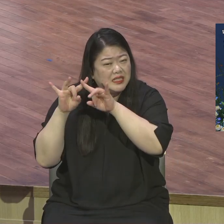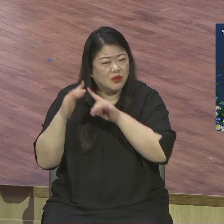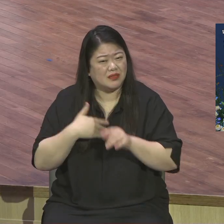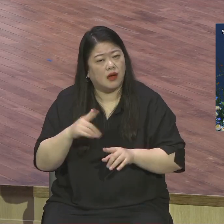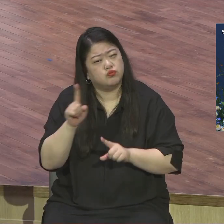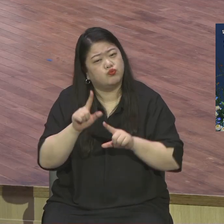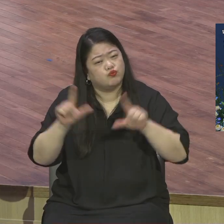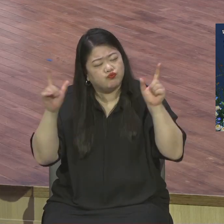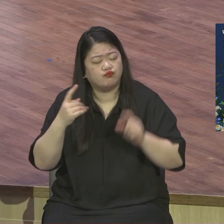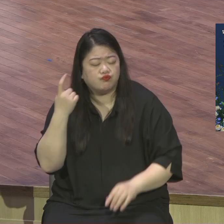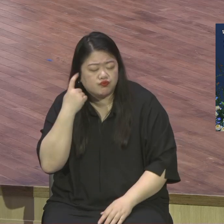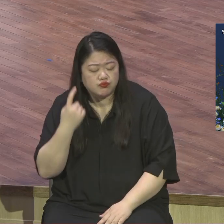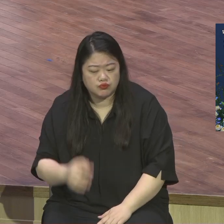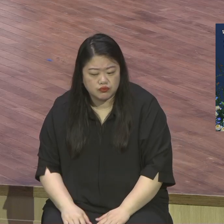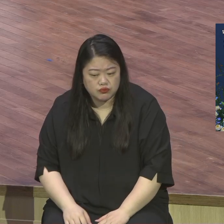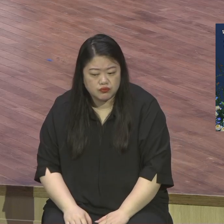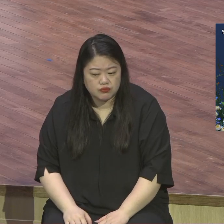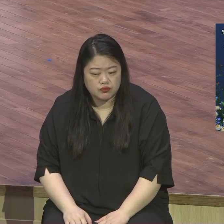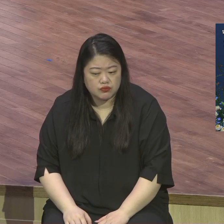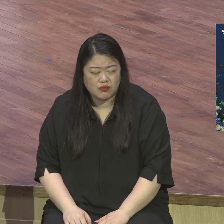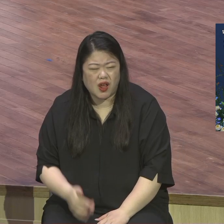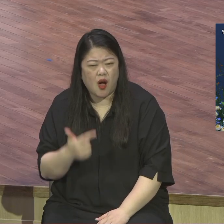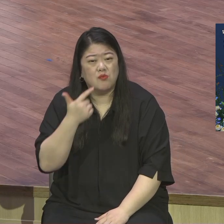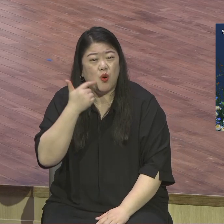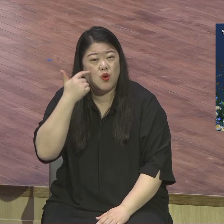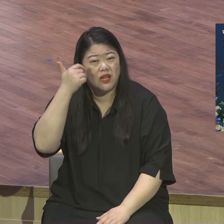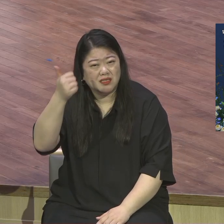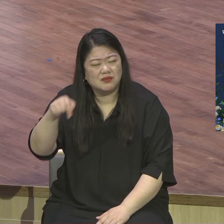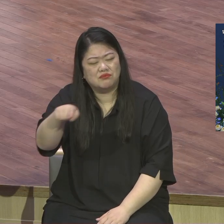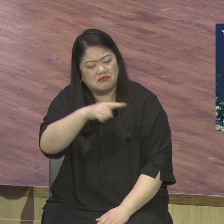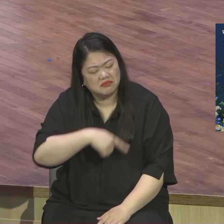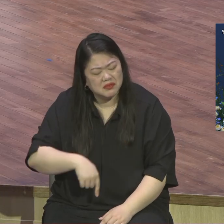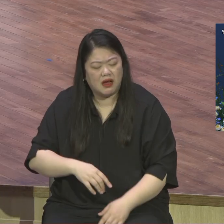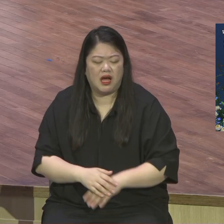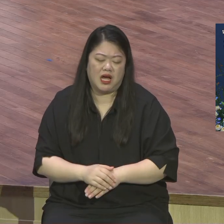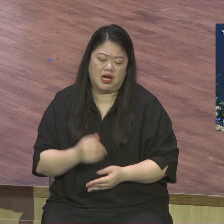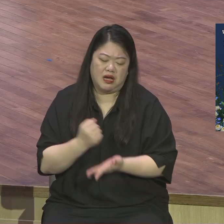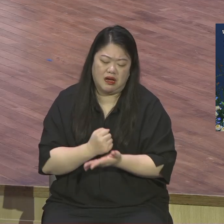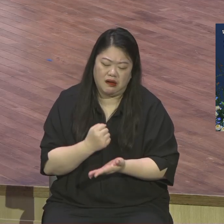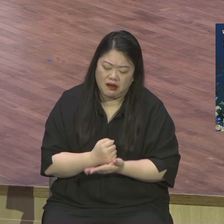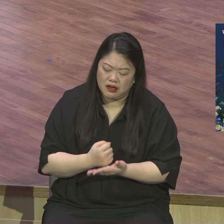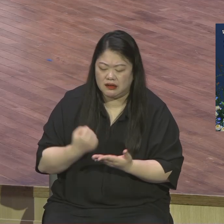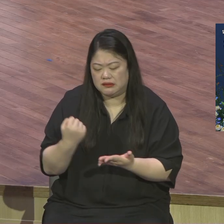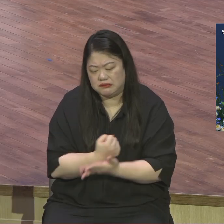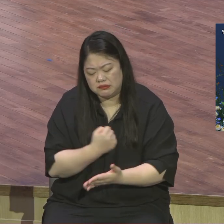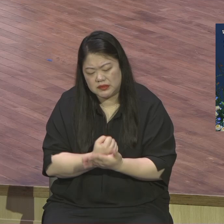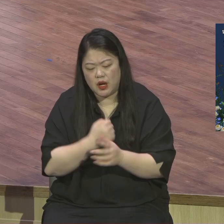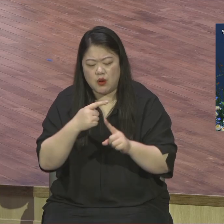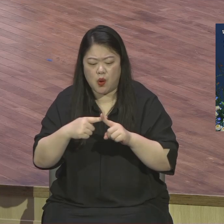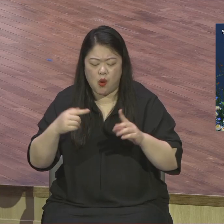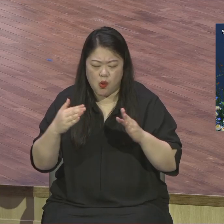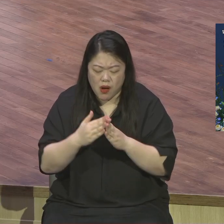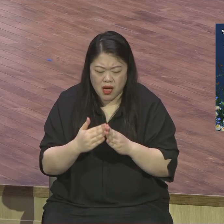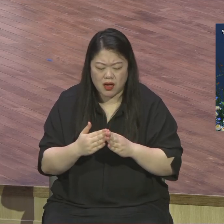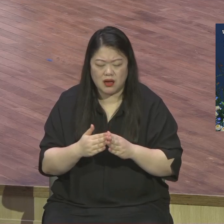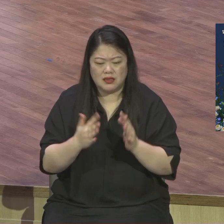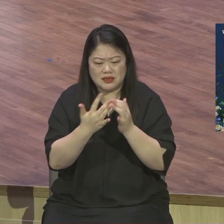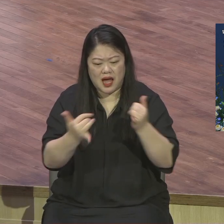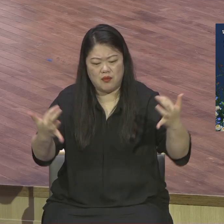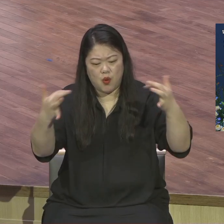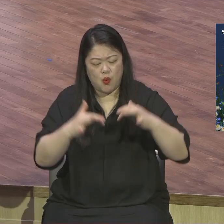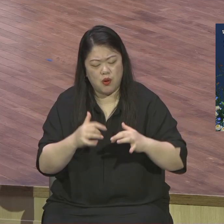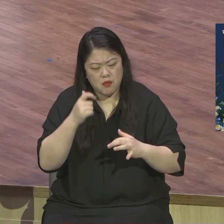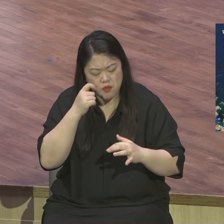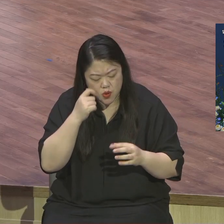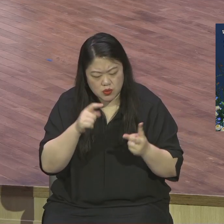하고 교회가 그렇습니다 그거 들어볼 때 그런데 보금 가진 교회는 더 활발합니다 보금이 있는 교회는